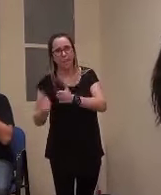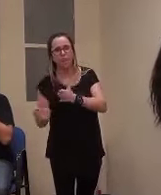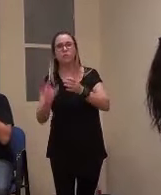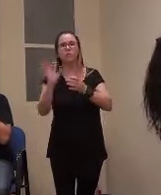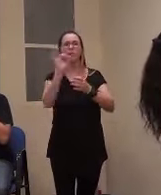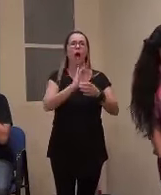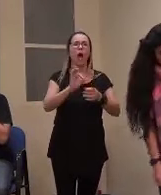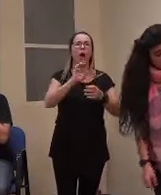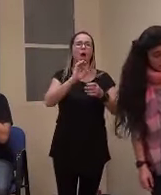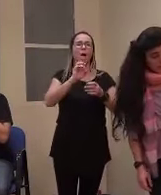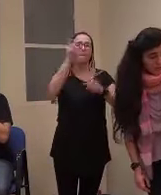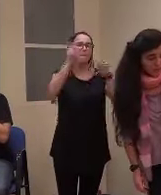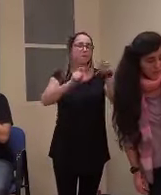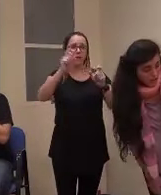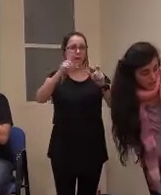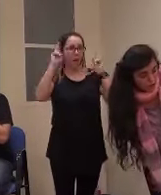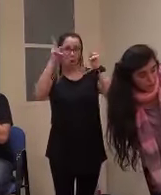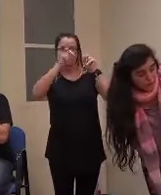acompañantes